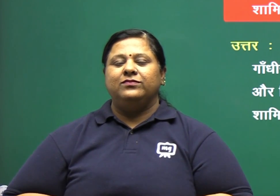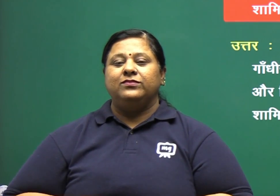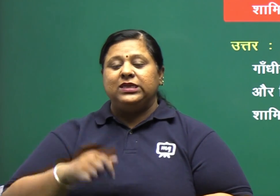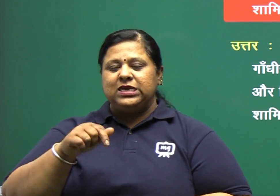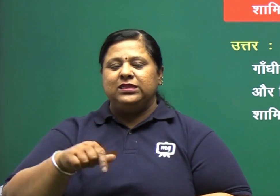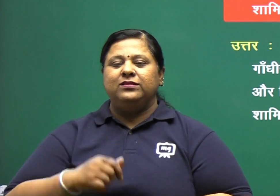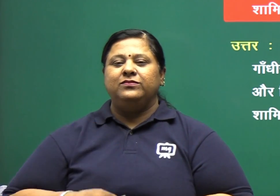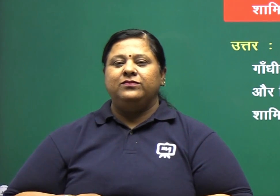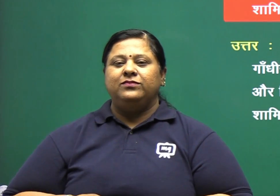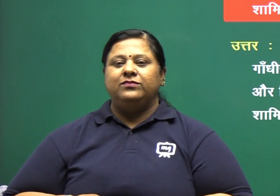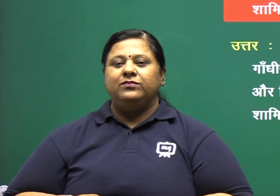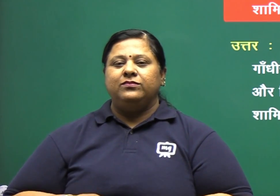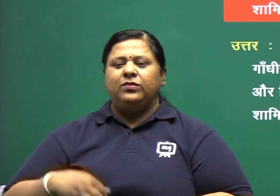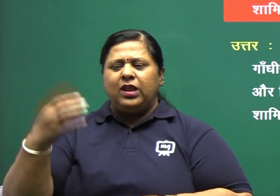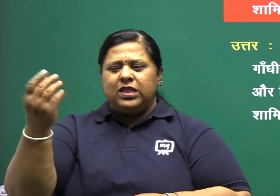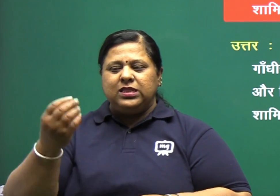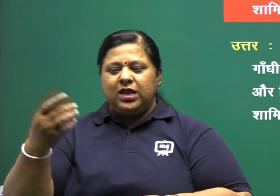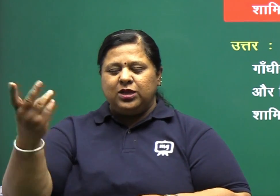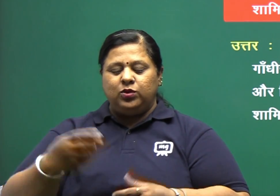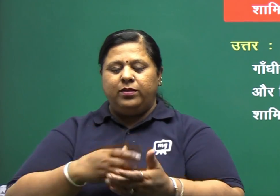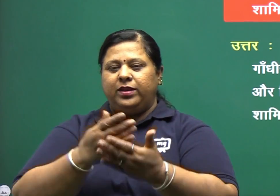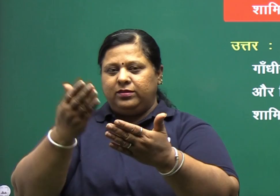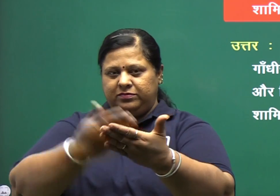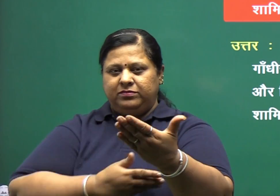इस लेखा जोखा में